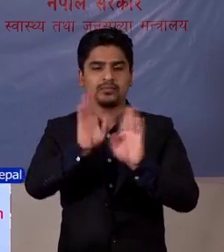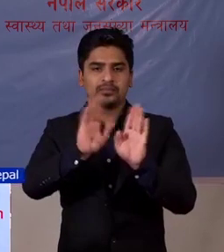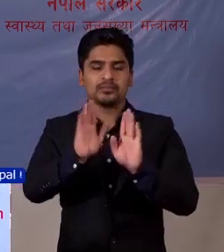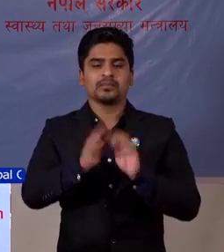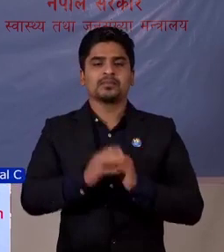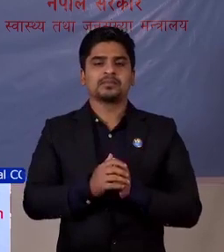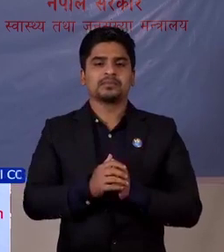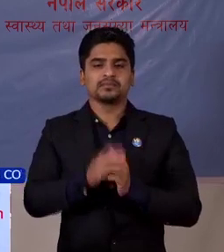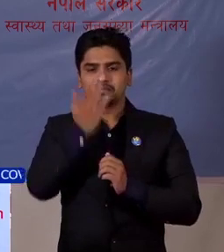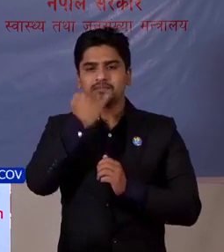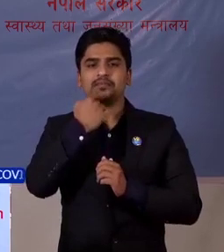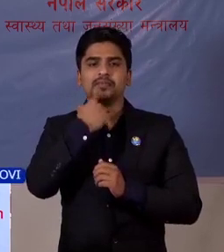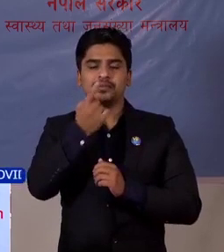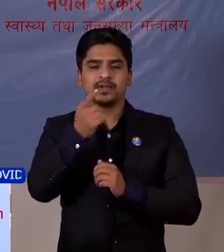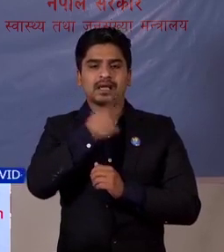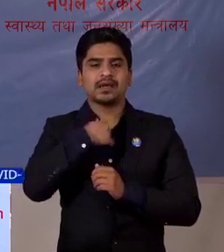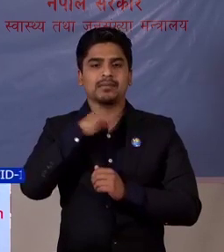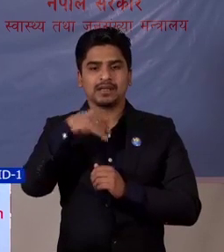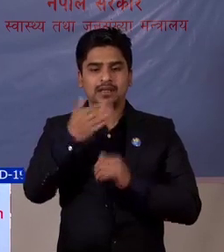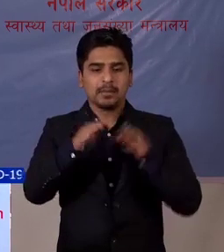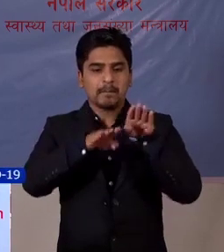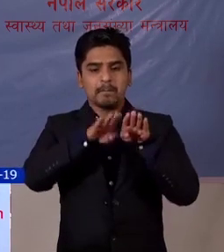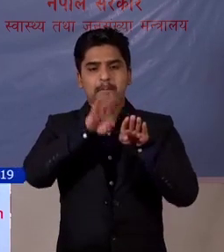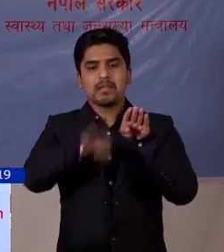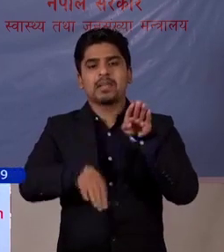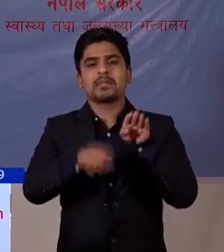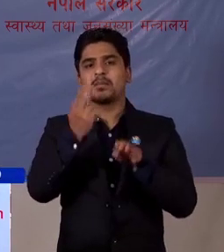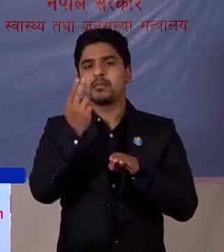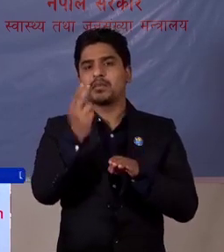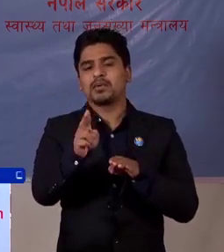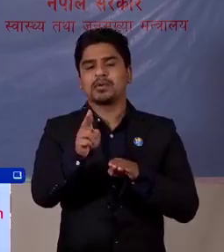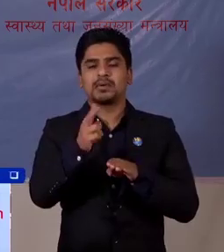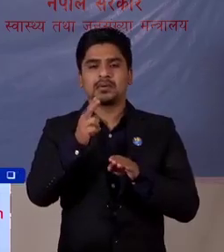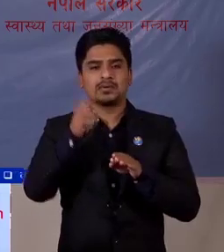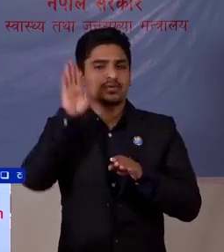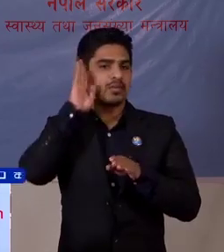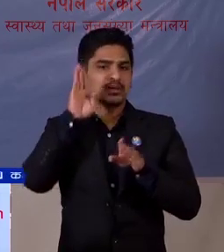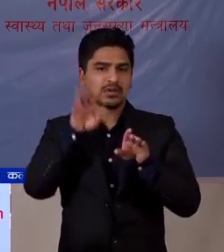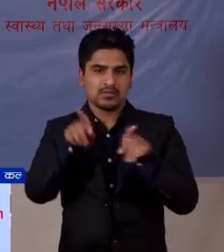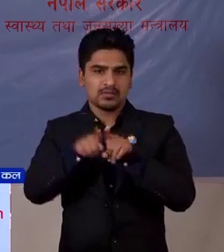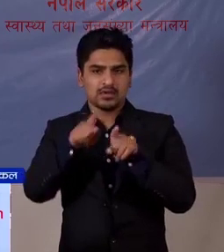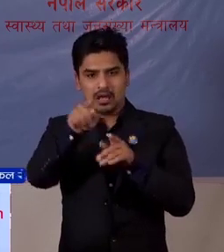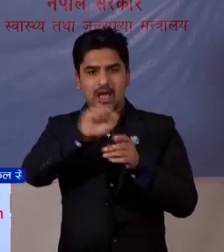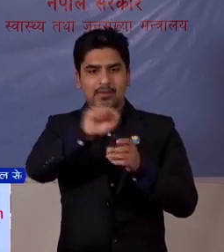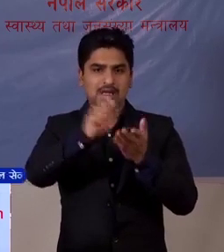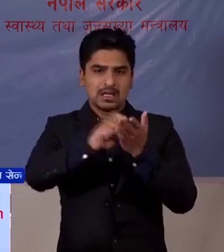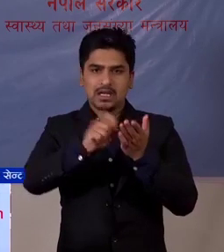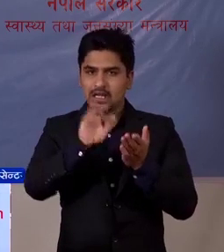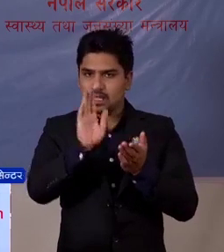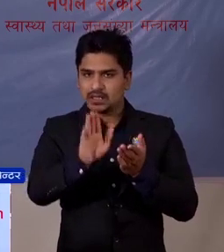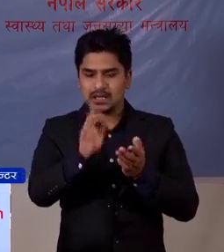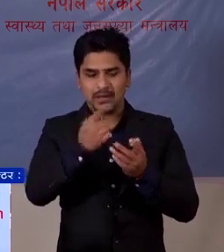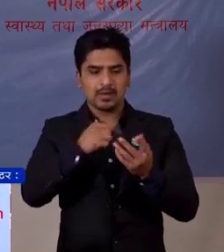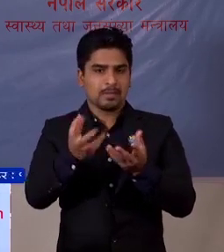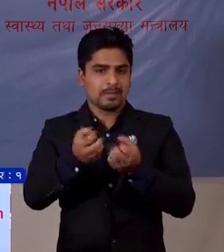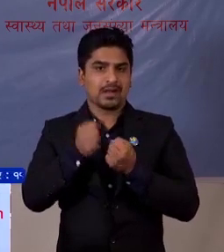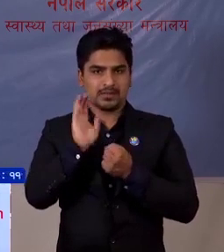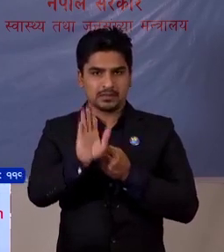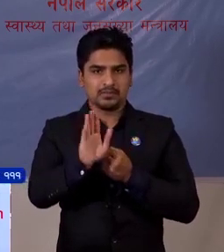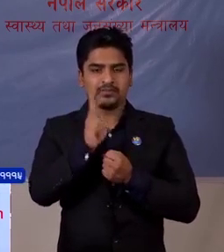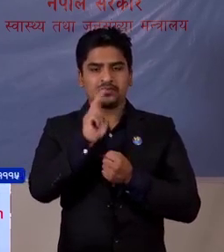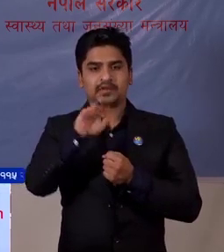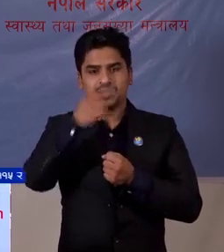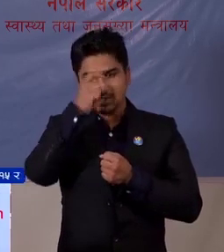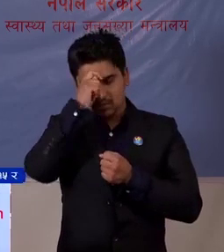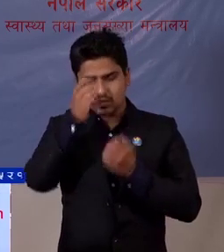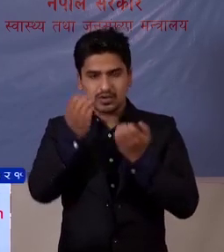नगरिदिनु हुन किनभने हामीलाई डिस्क्रिमिनेसन भएको भेदभाव भएको समाचारहरू पनि यहाँहरूले नै लेखिराख्नु भएको छ र हामीलाई पनि प्राप्त भएका छन्।